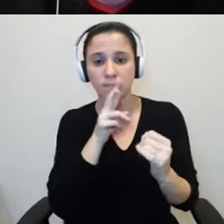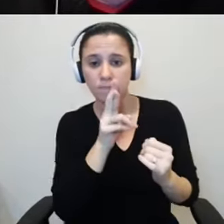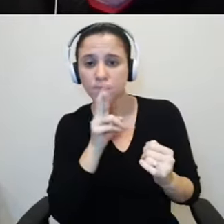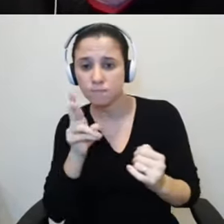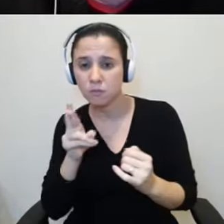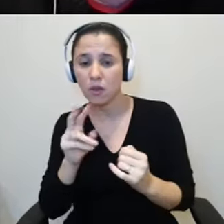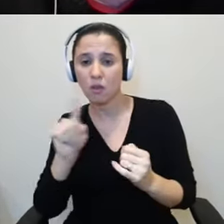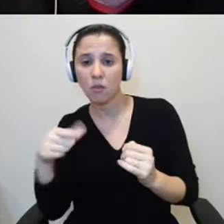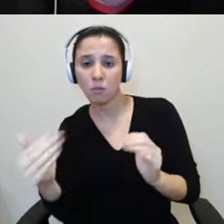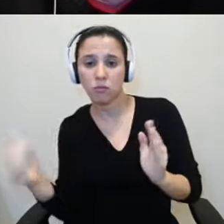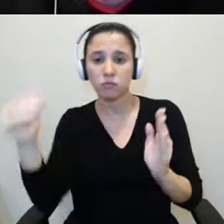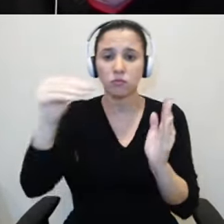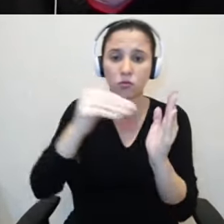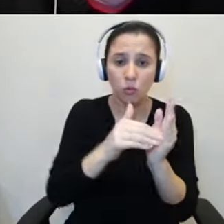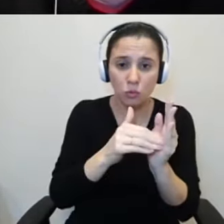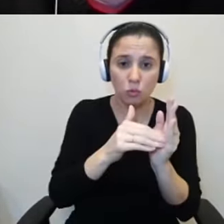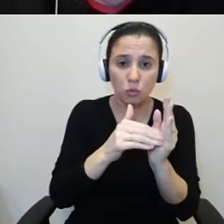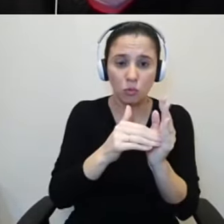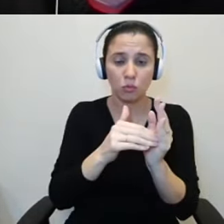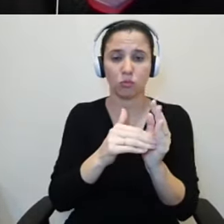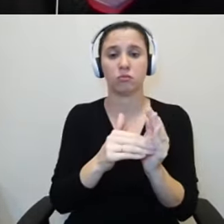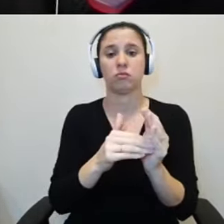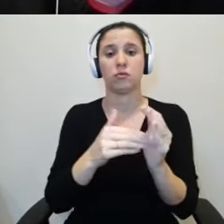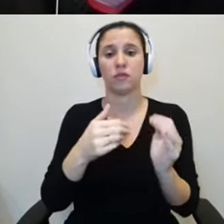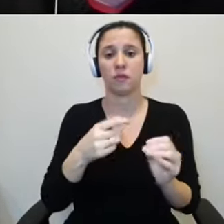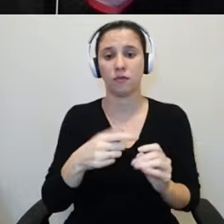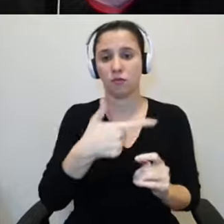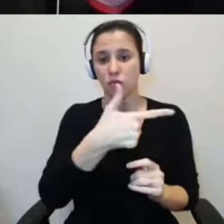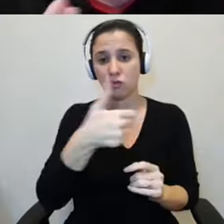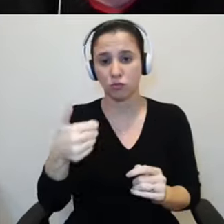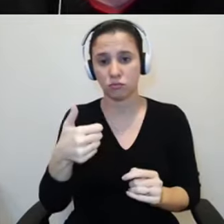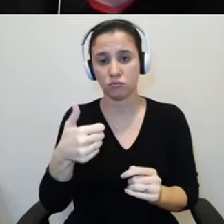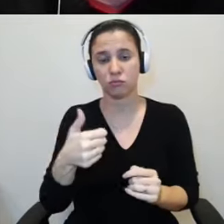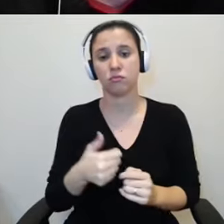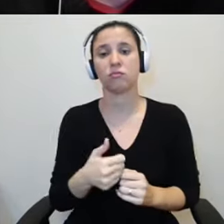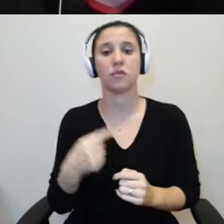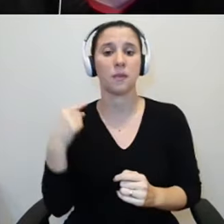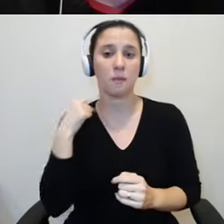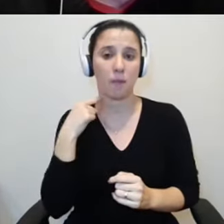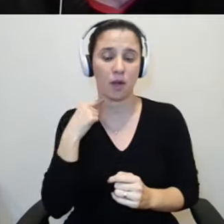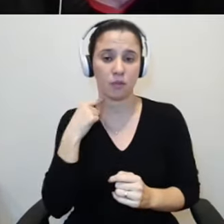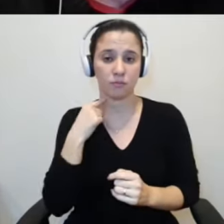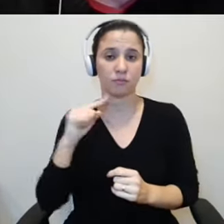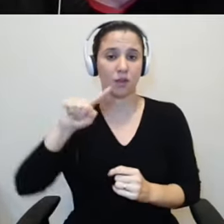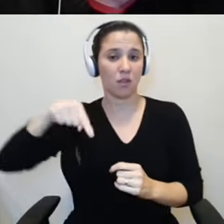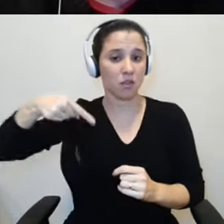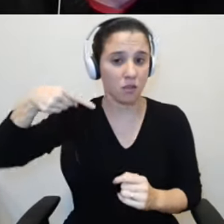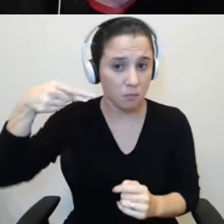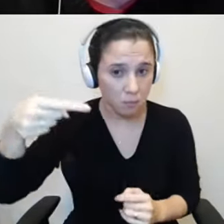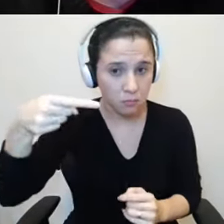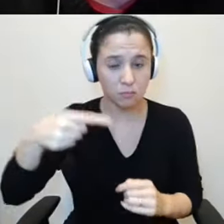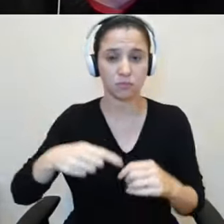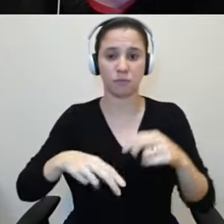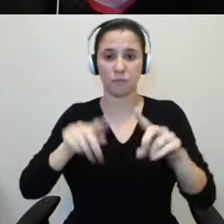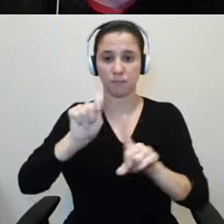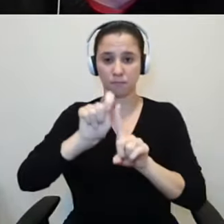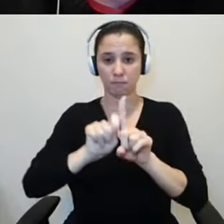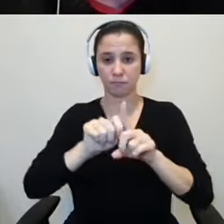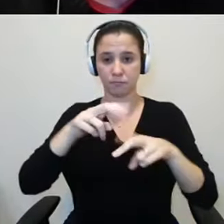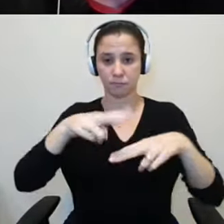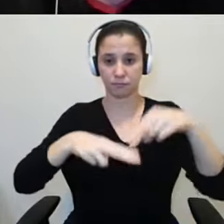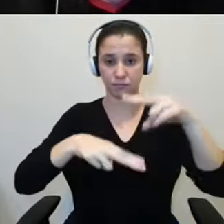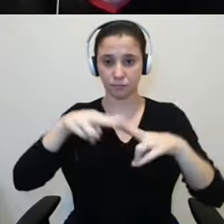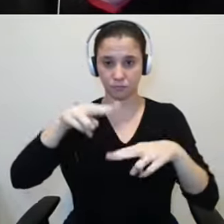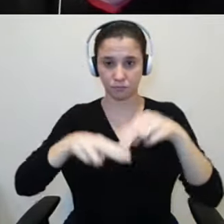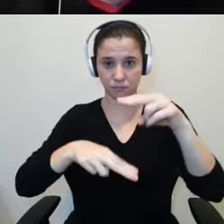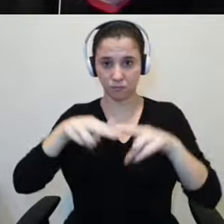dia 1º do 6, a PRE fez uma compilação no dia 1º de junho, né, logo depois aí do envio dessas